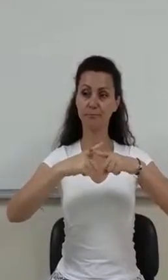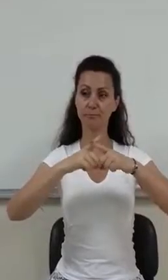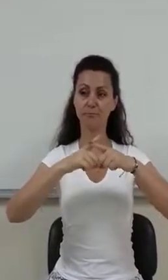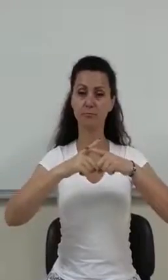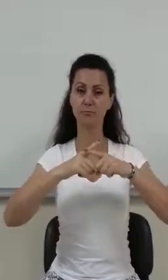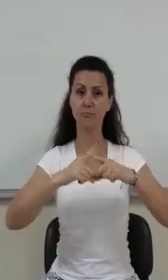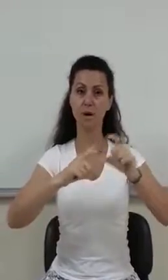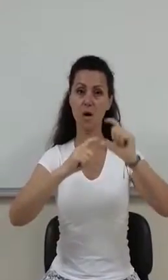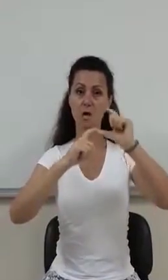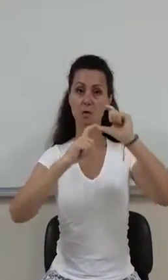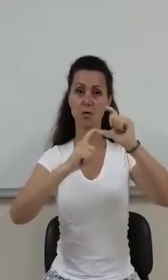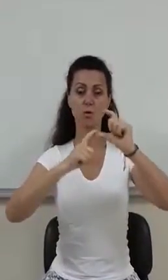sosyal bilgiler,